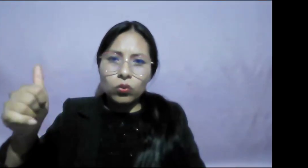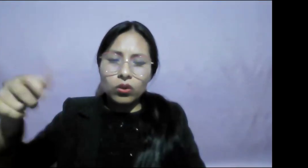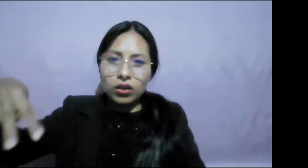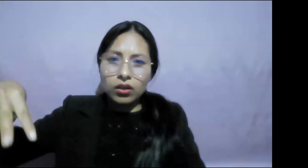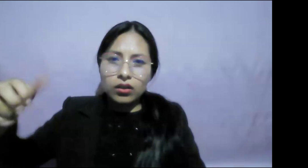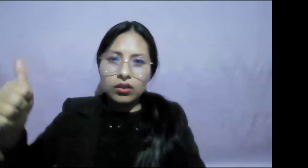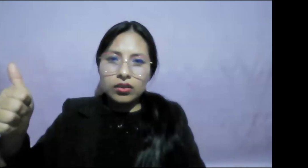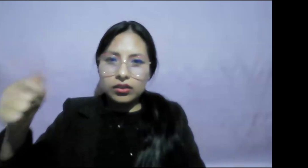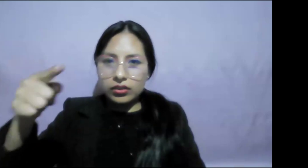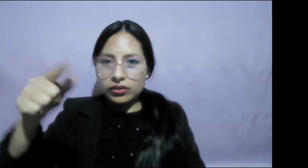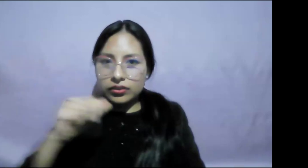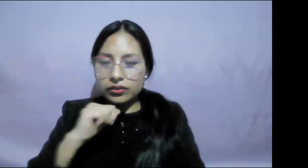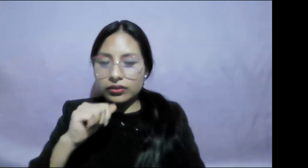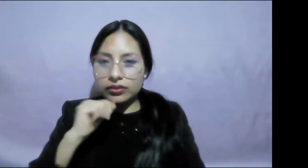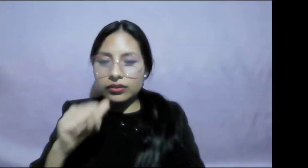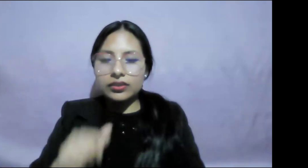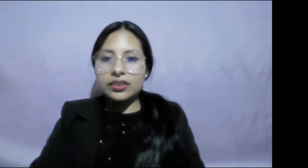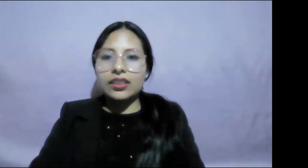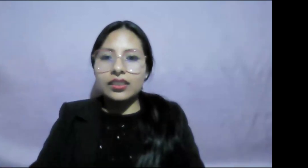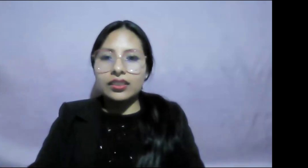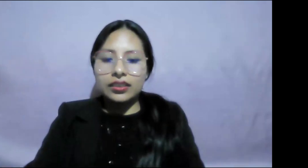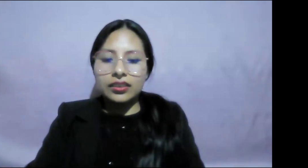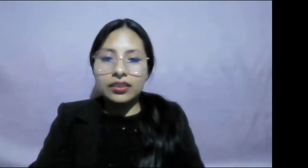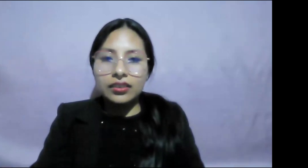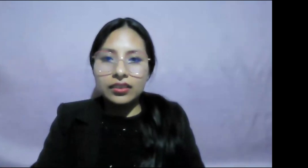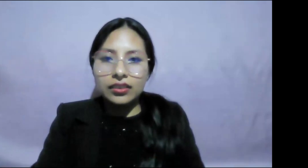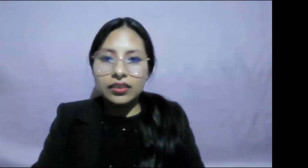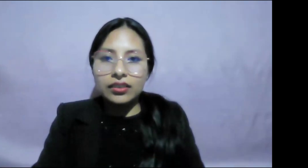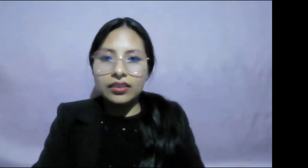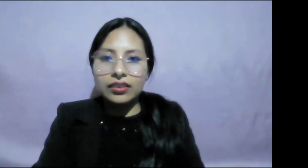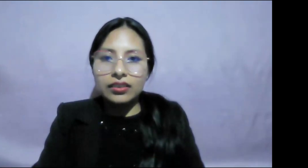pasando Ah Mariana